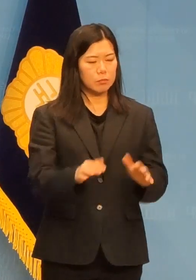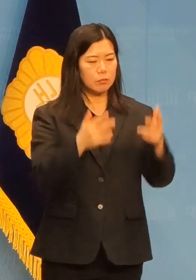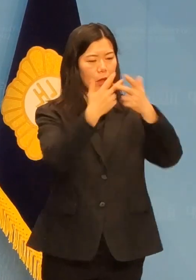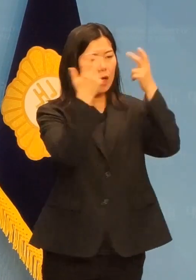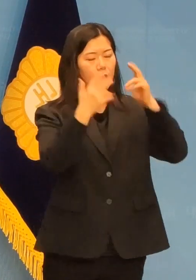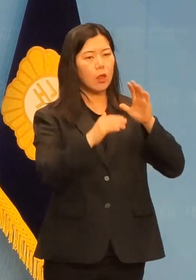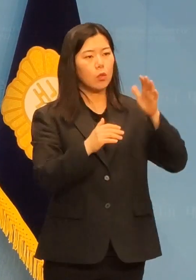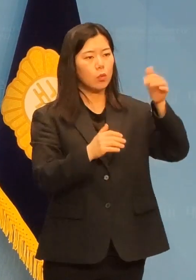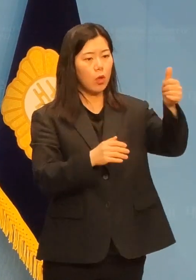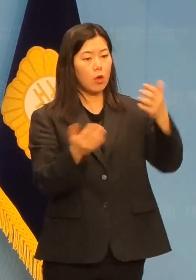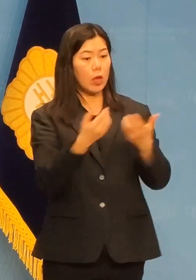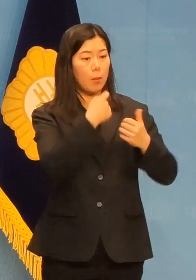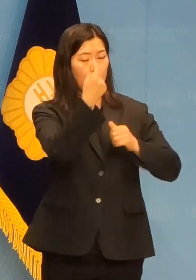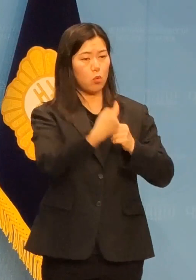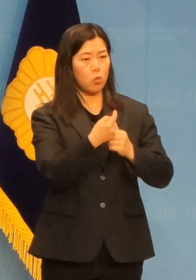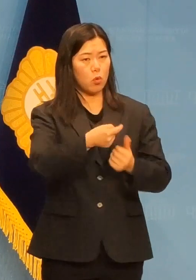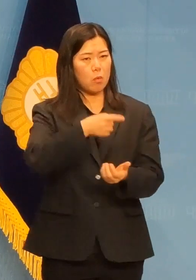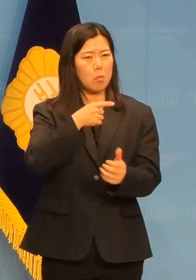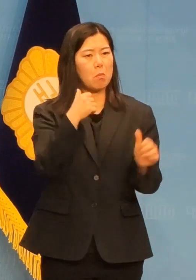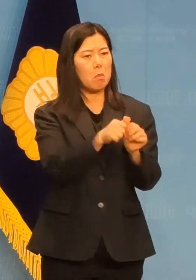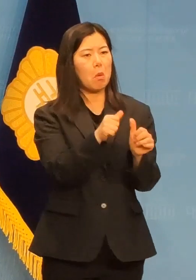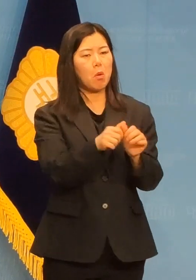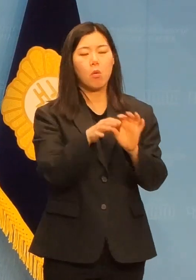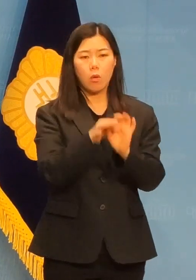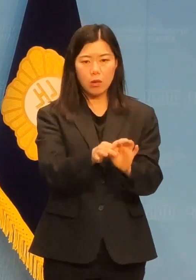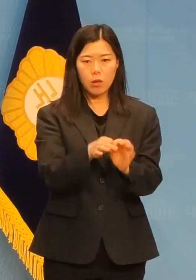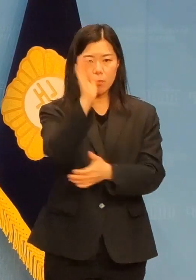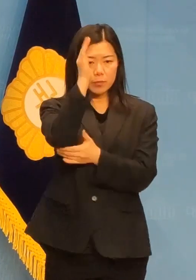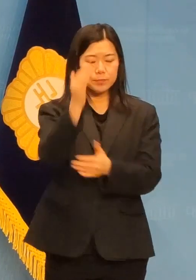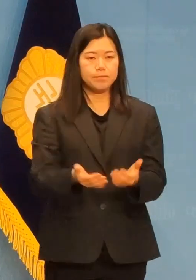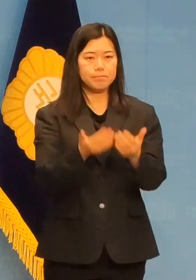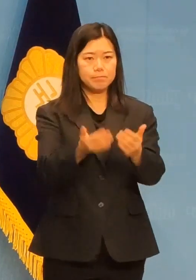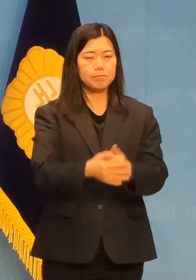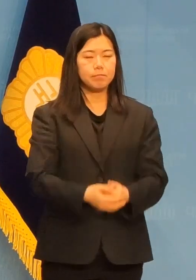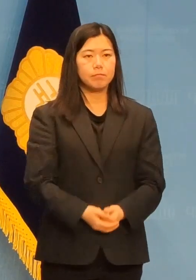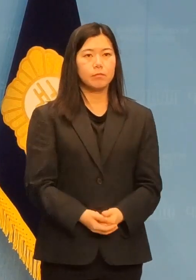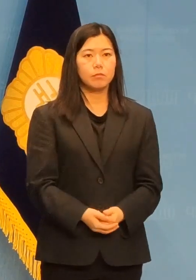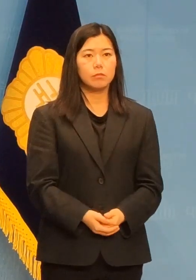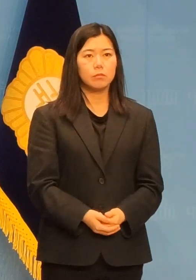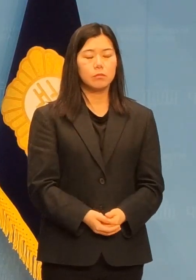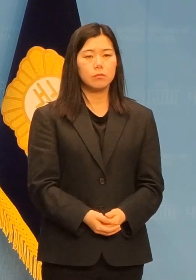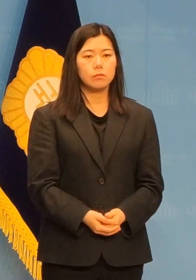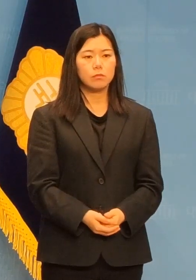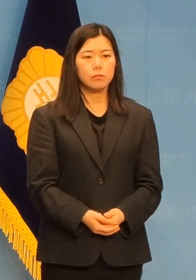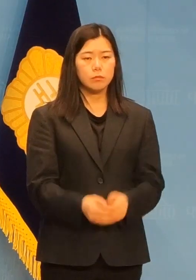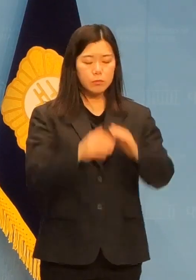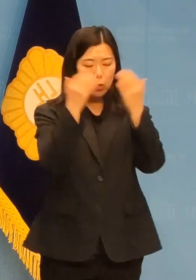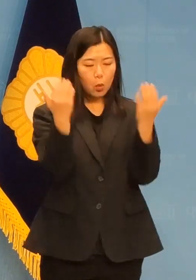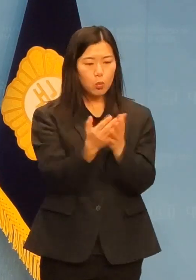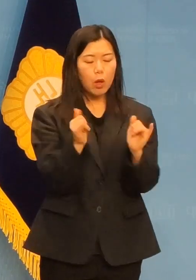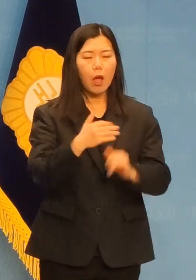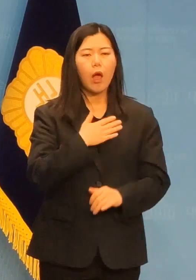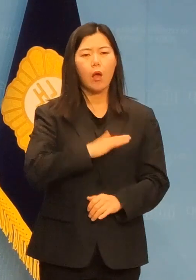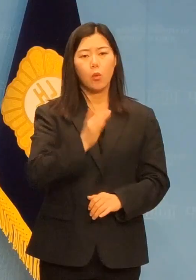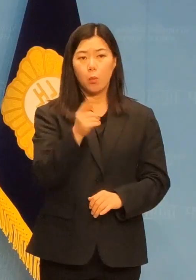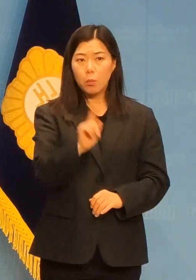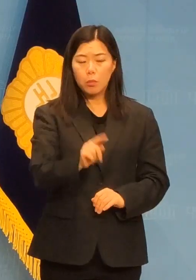대통령 업무보고 비판 관련 브리핑을 하겠습니다. 온 국민이 알게 된